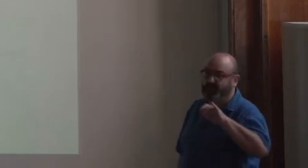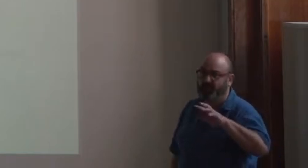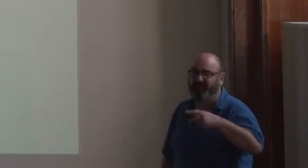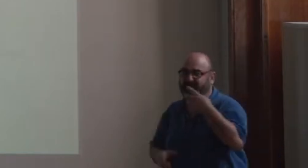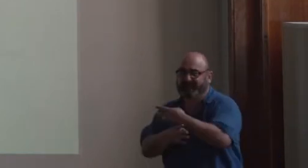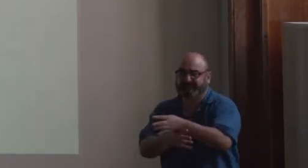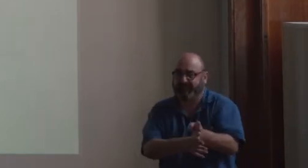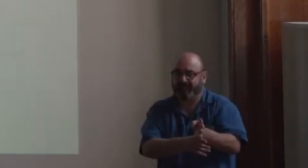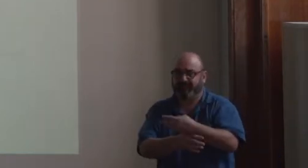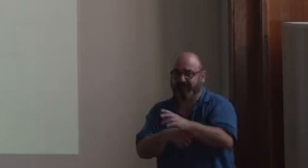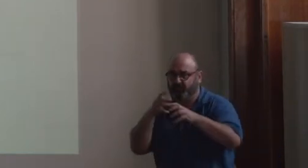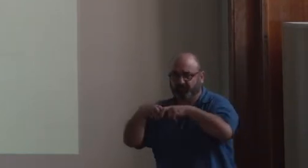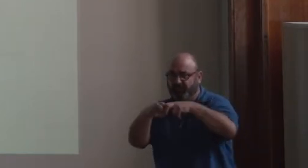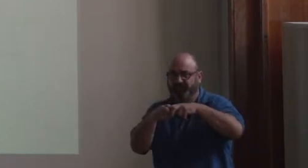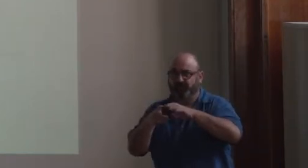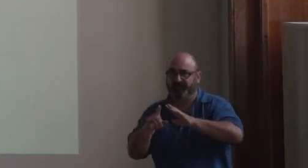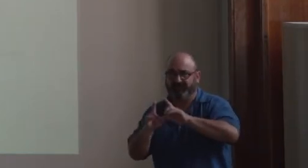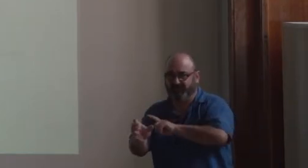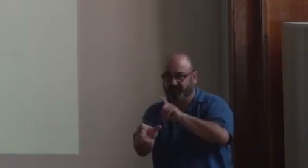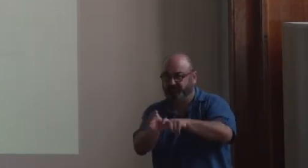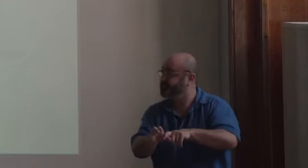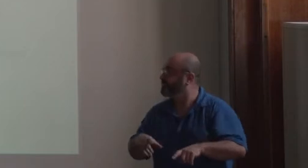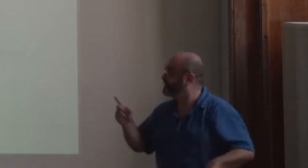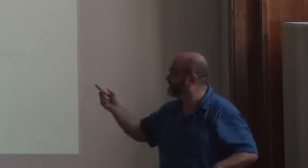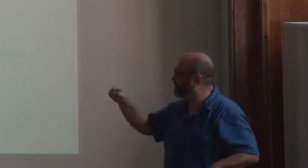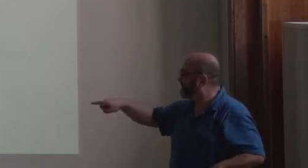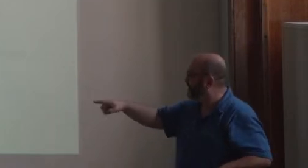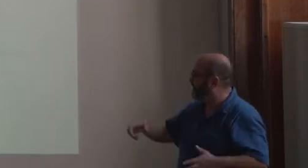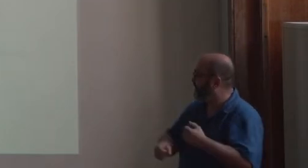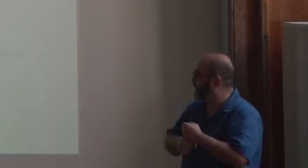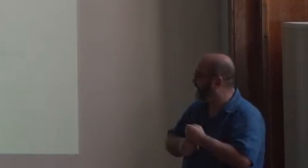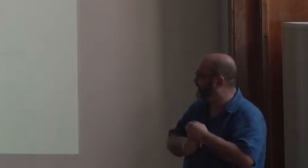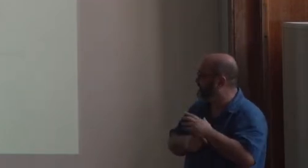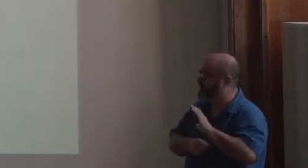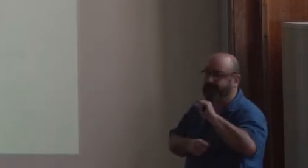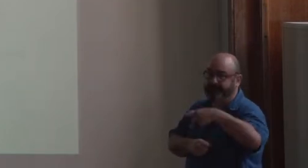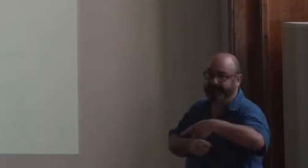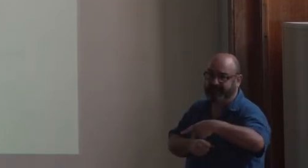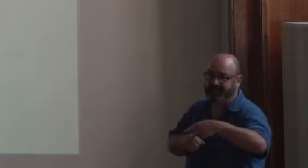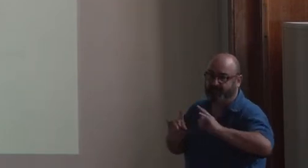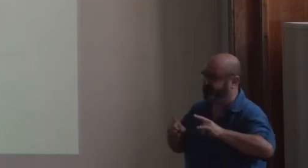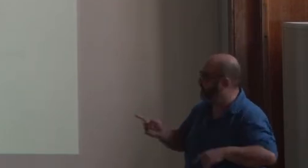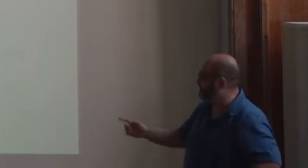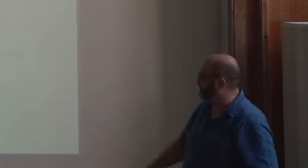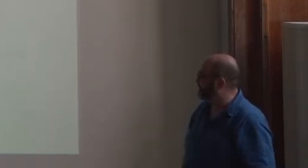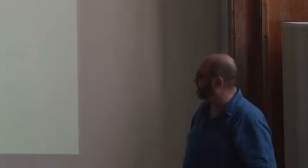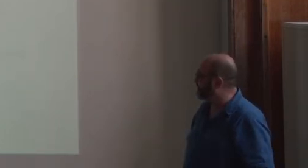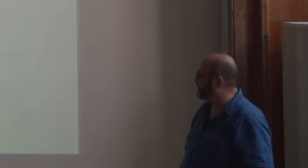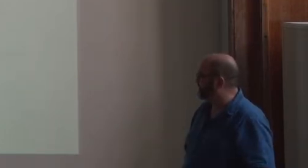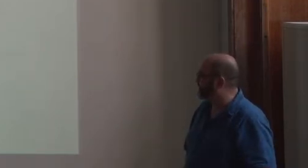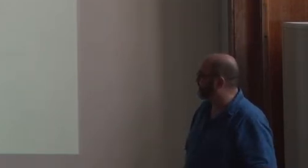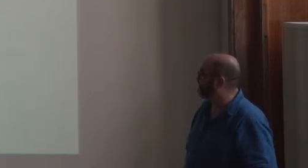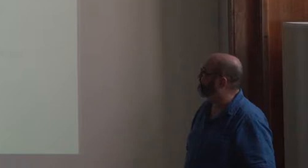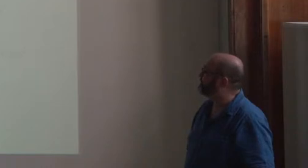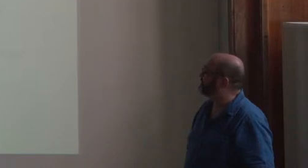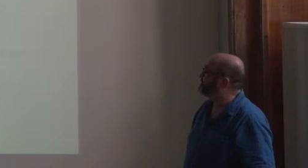scanner les réseaux Wi-Fi disponibles, on peut s'y connecter. On peut aussi créer un access point Wi-Fi. Donc normalement, ici, vous devriez voir mon access